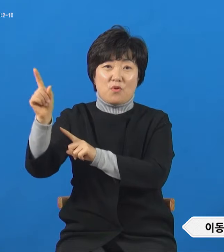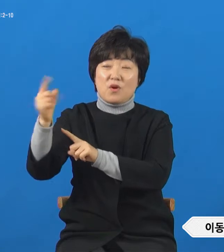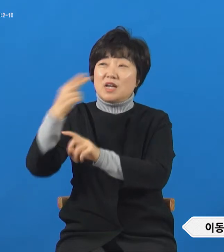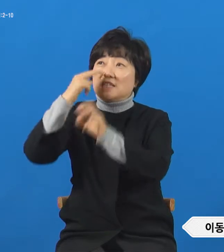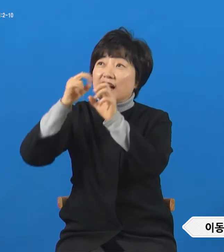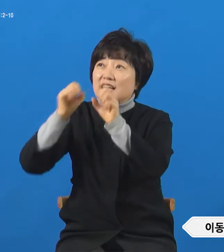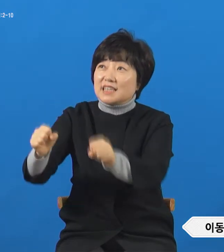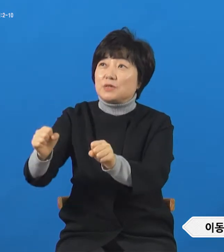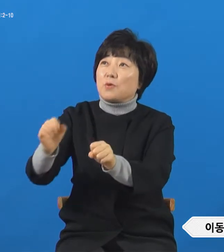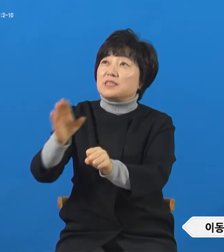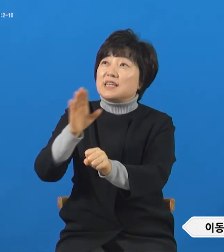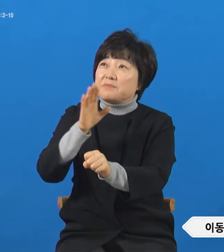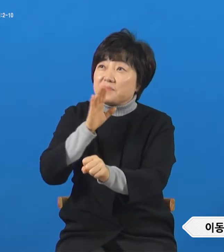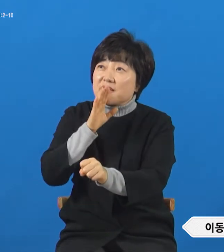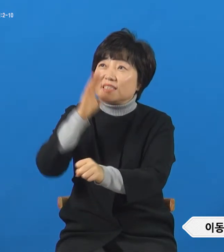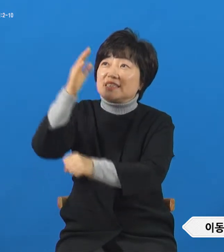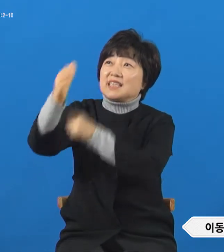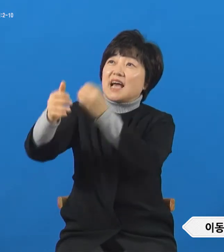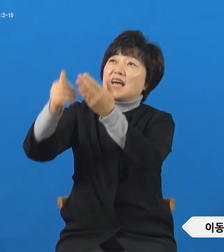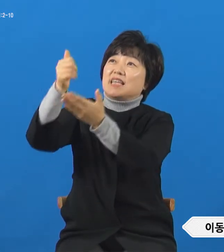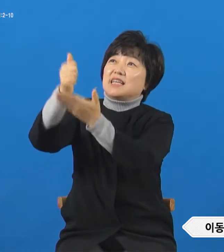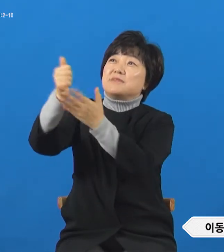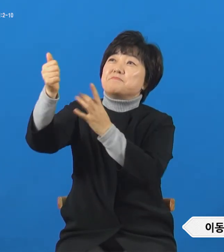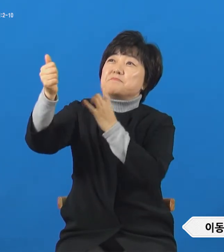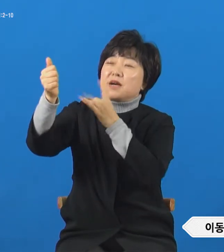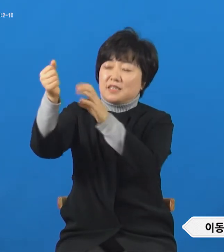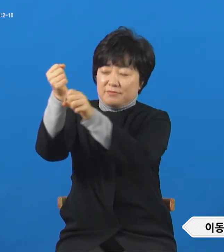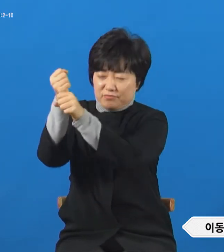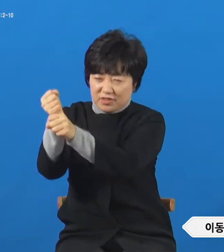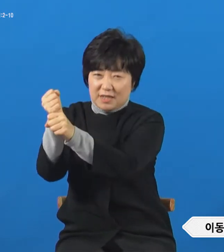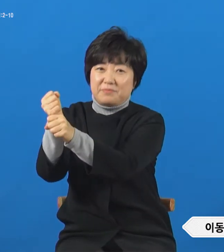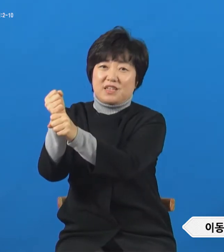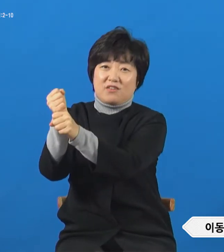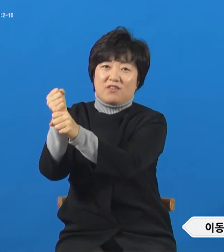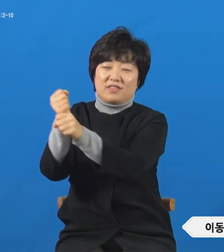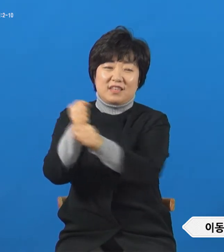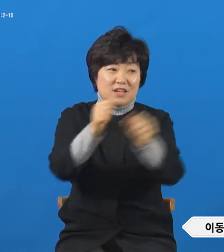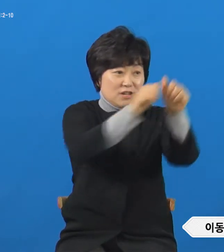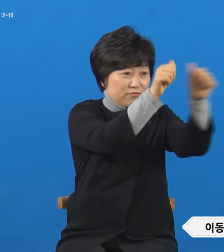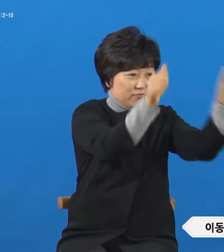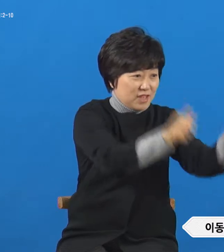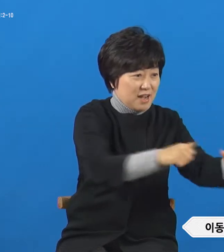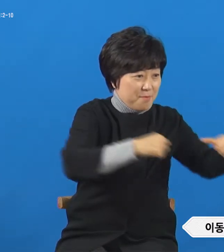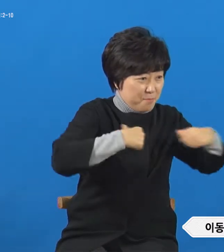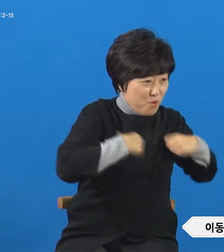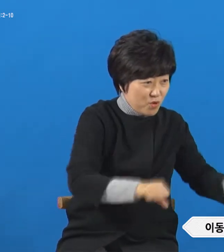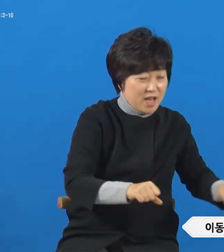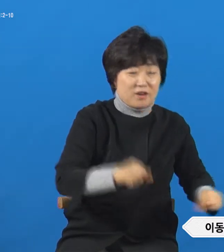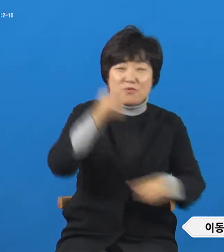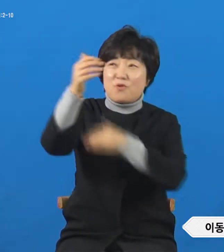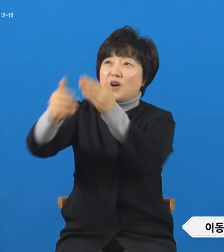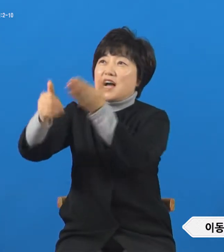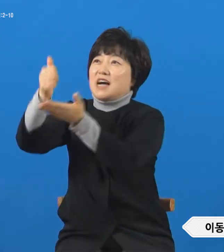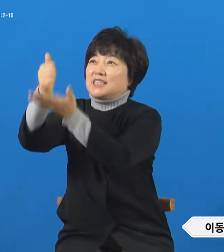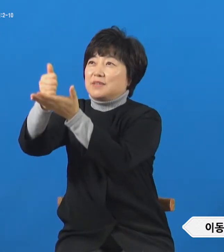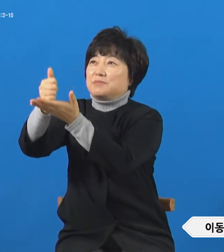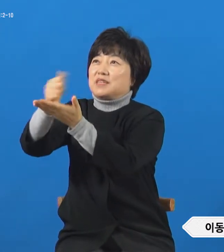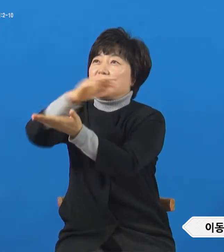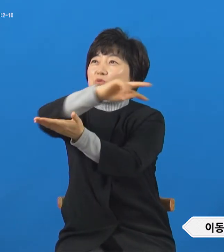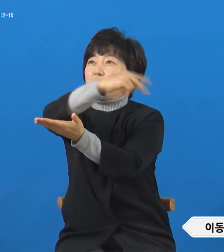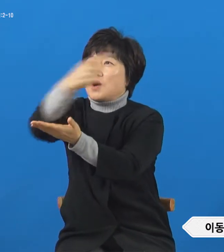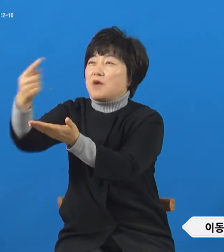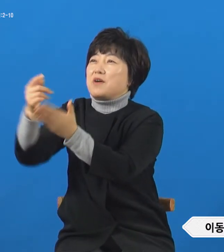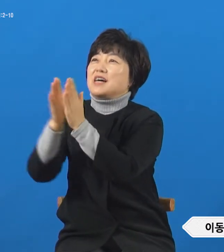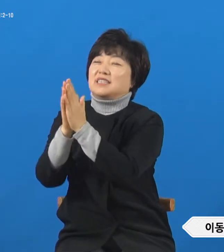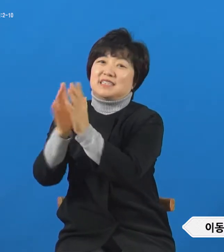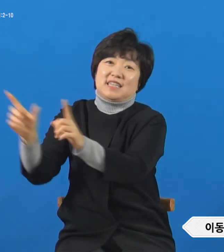복음은 살아계시고 참되신 하나님만을 붙들고 사는 것. 이런 우상을 포기하고 하나님 앞에 돌아와